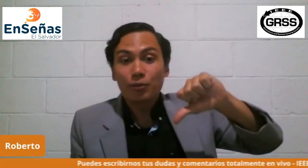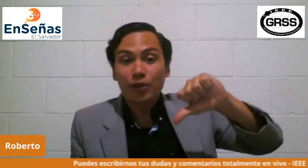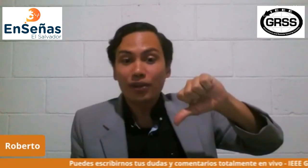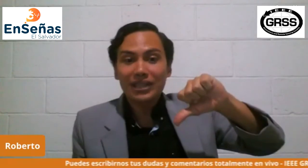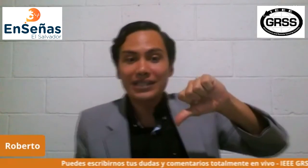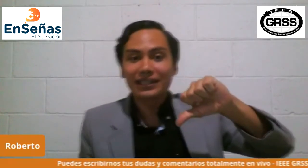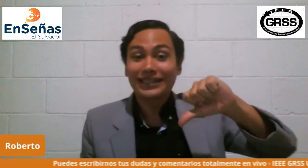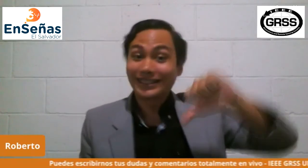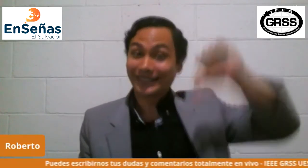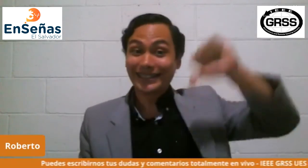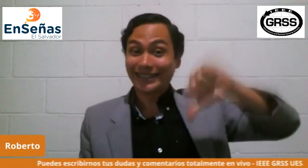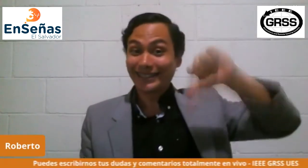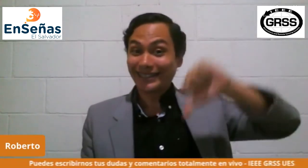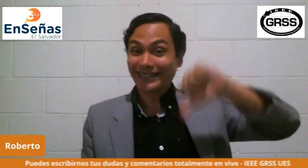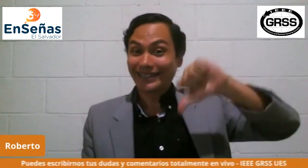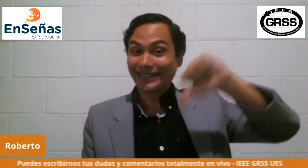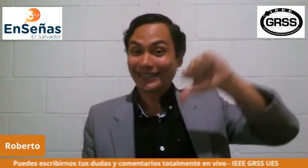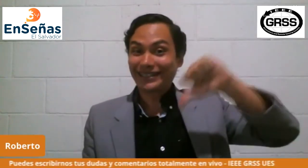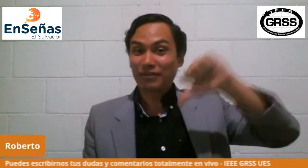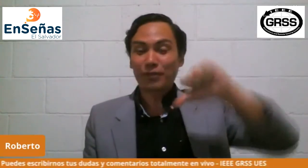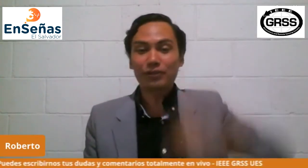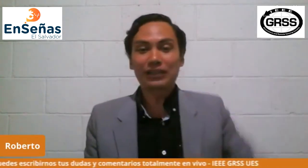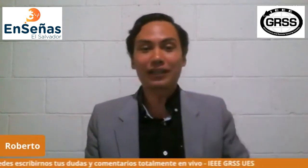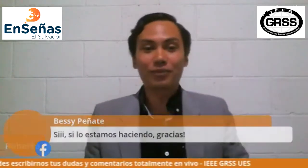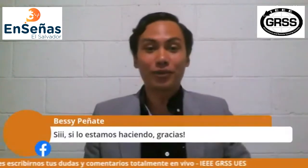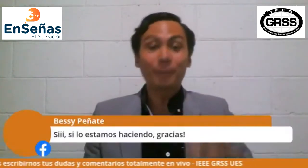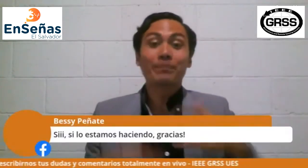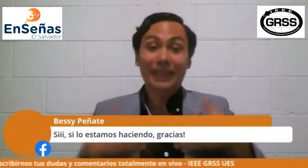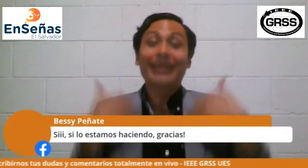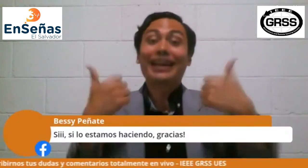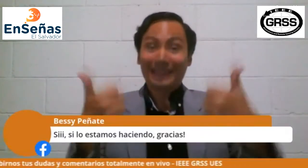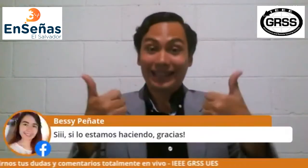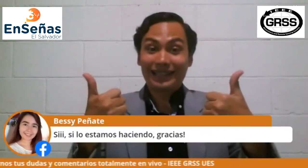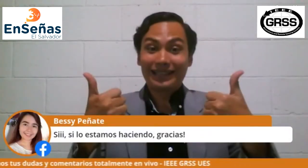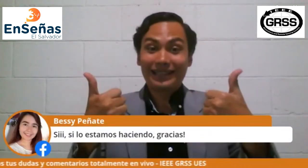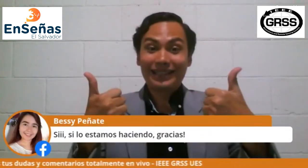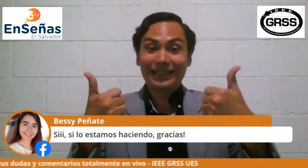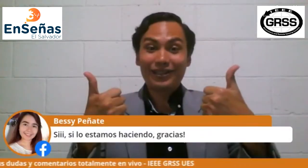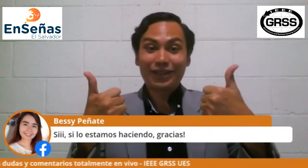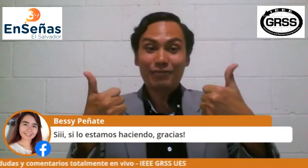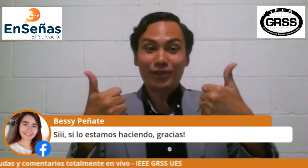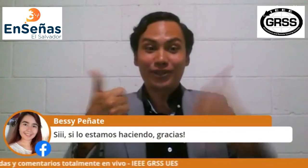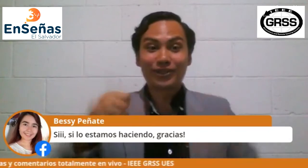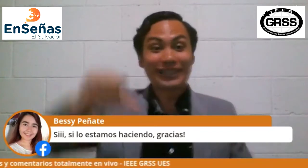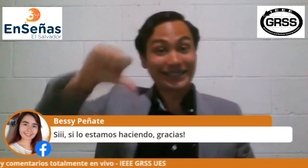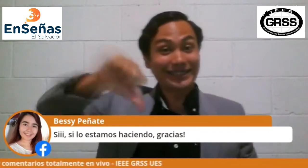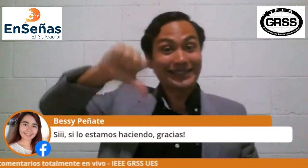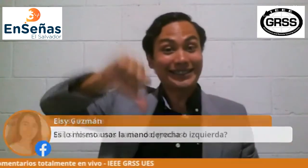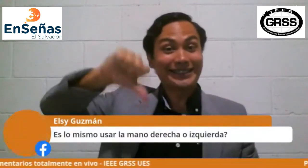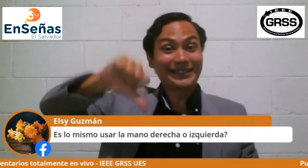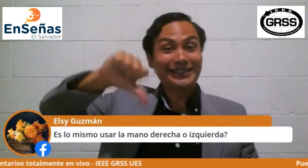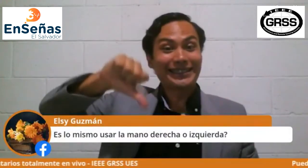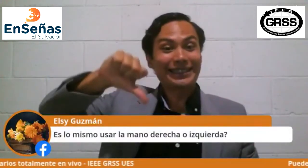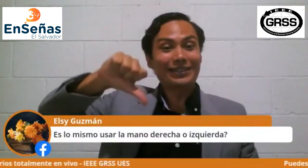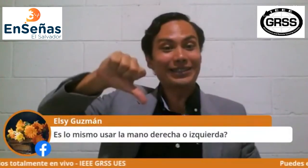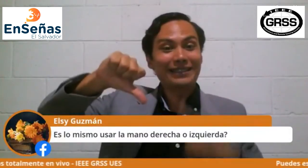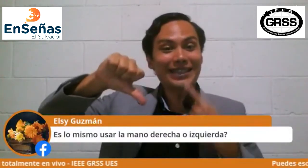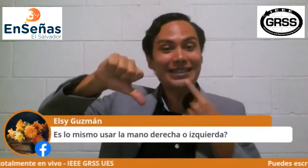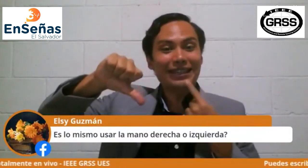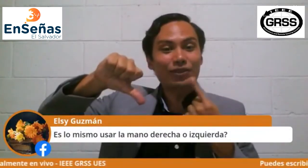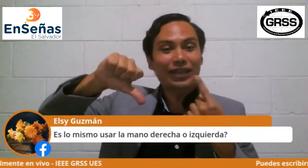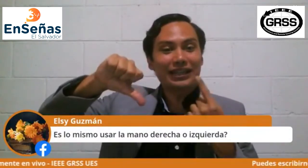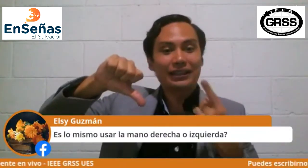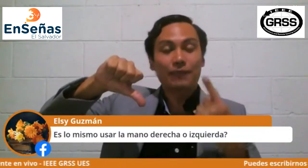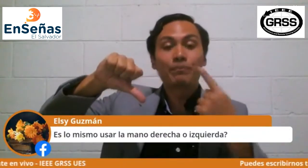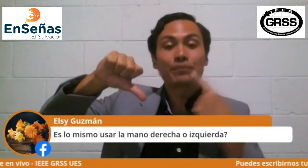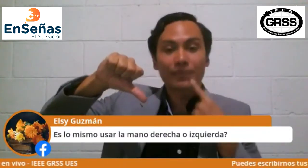Entonces no puedo decir, si me preguntan como, y yo respondo, no, debe de